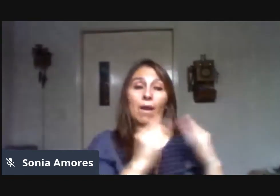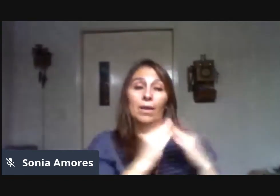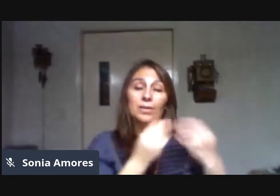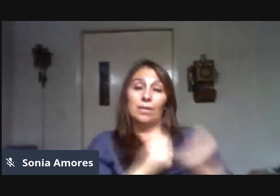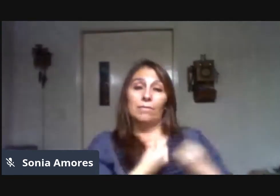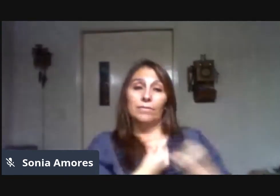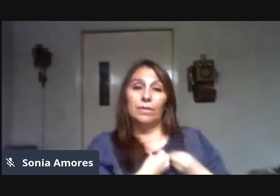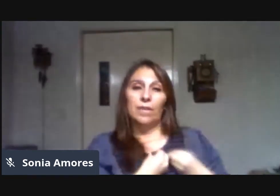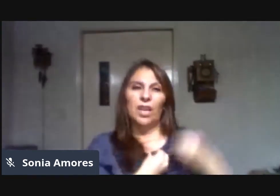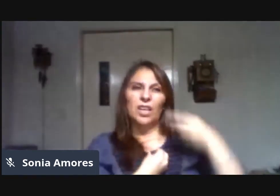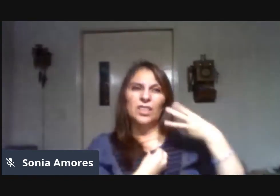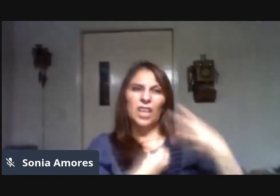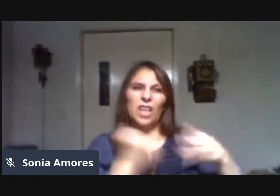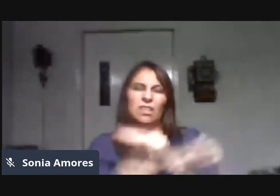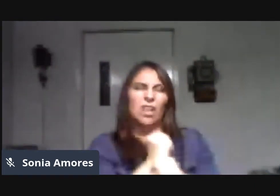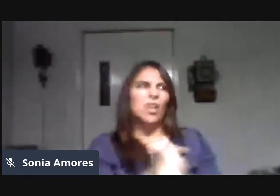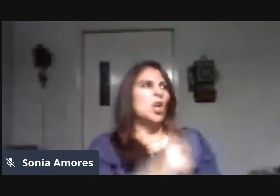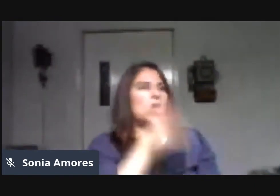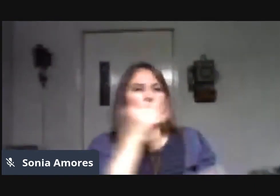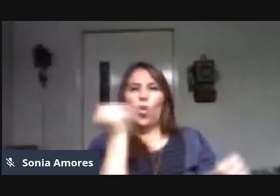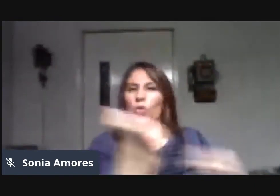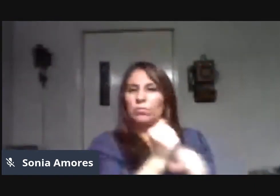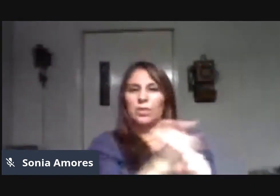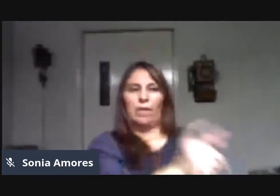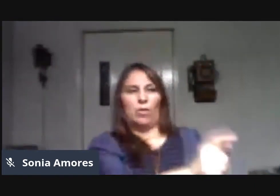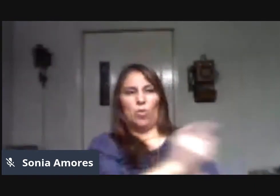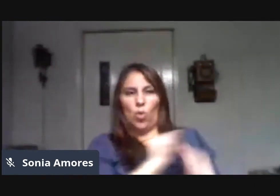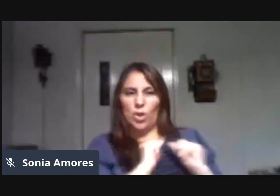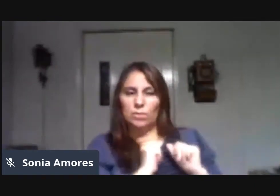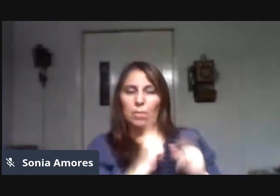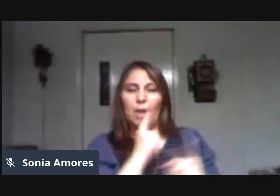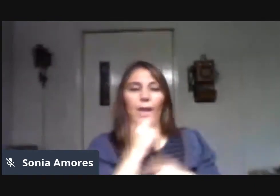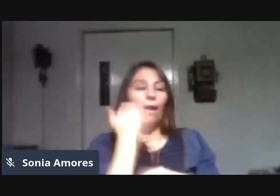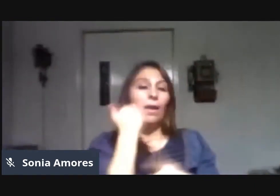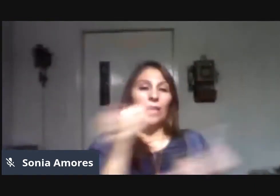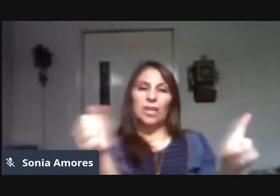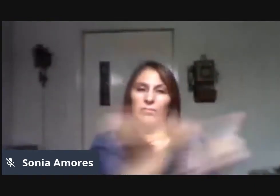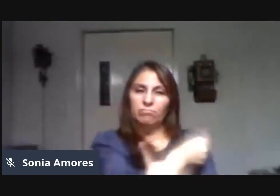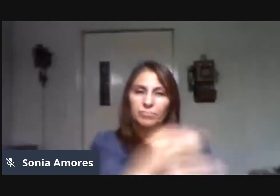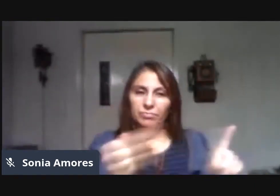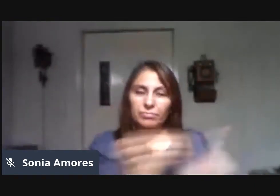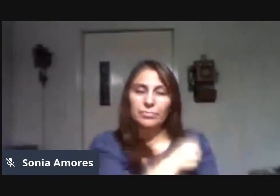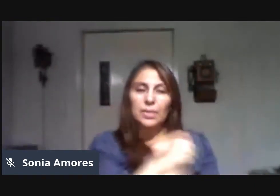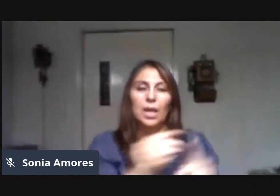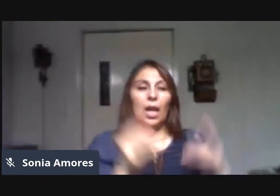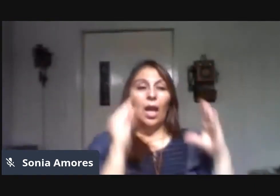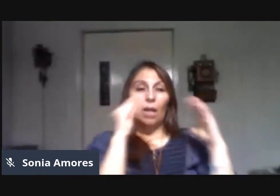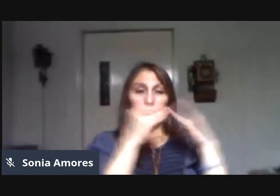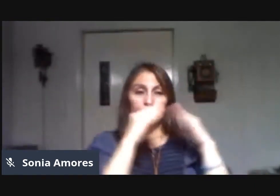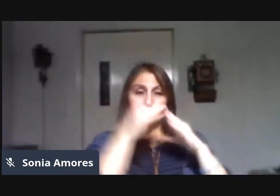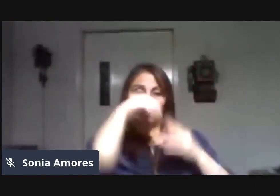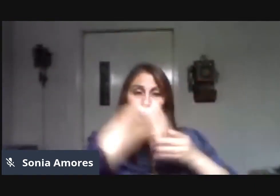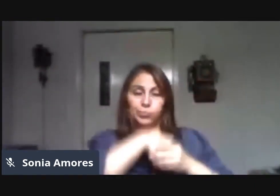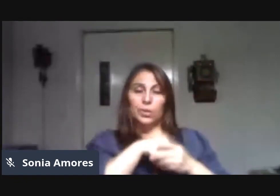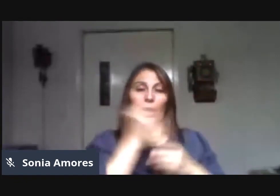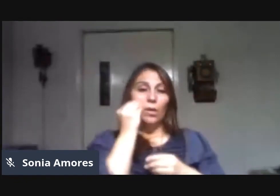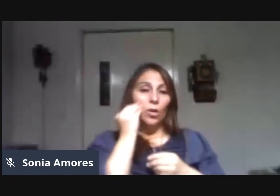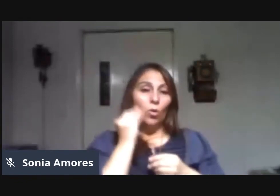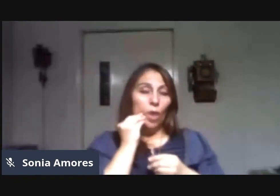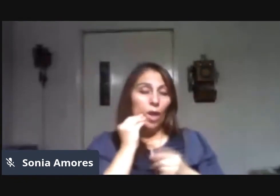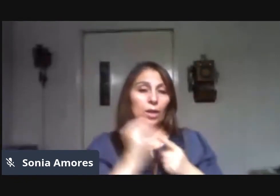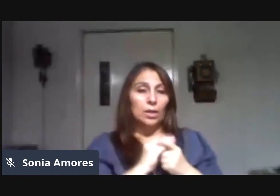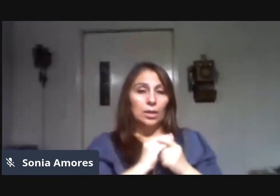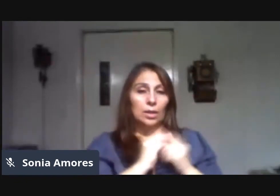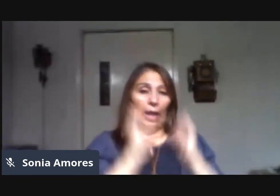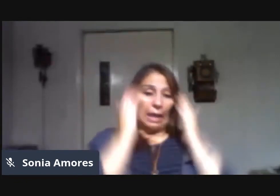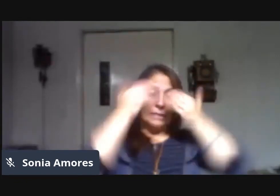sus hogares sin remuneración, las mujeres violentadas en sus hogares, encerradas con